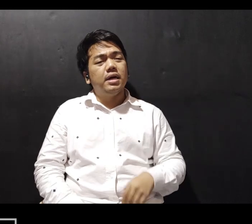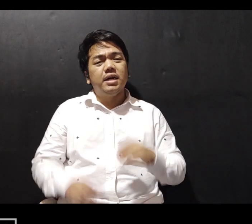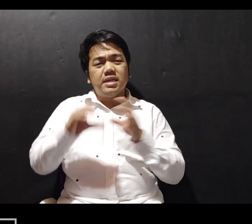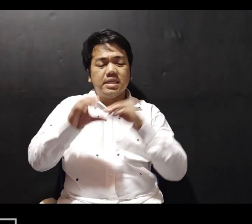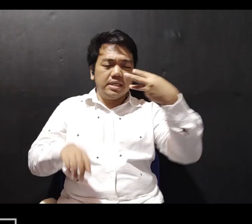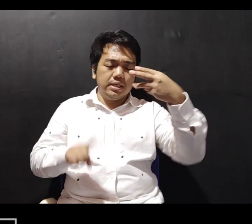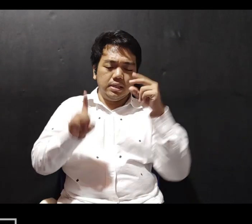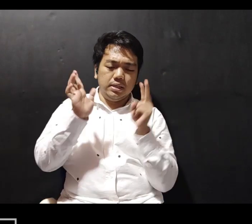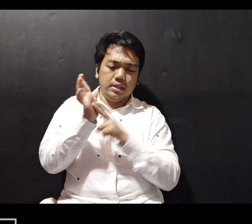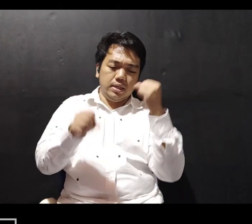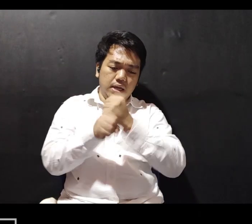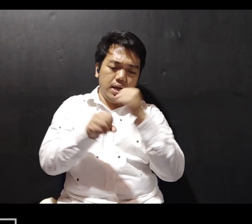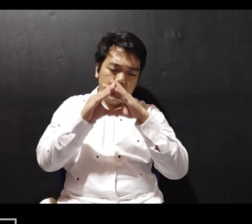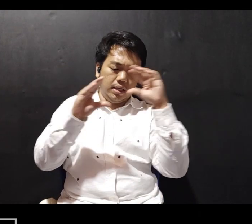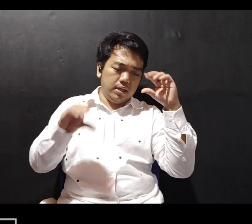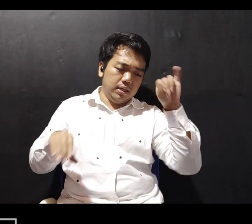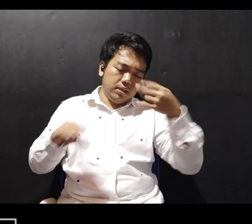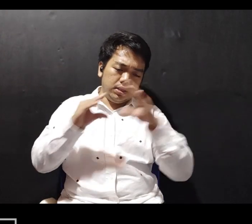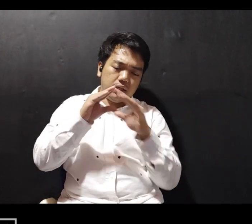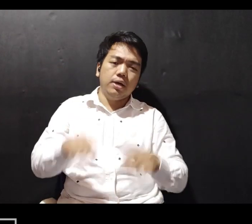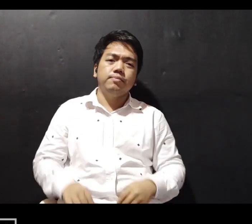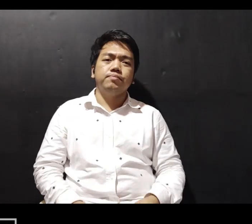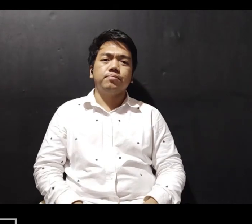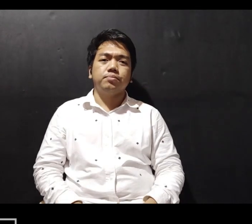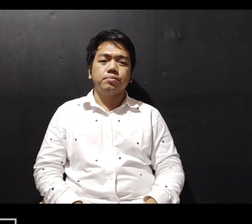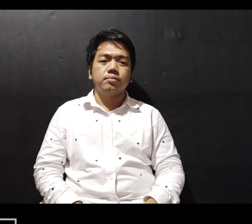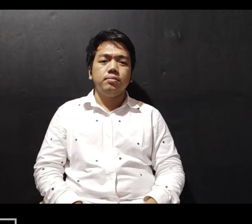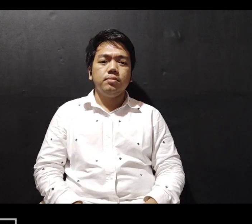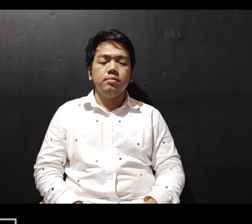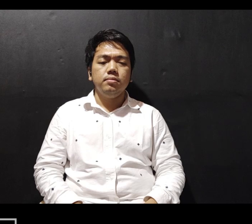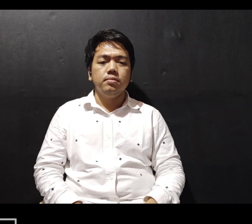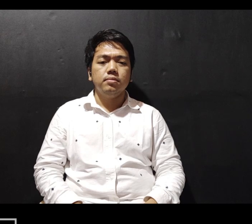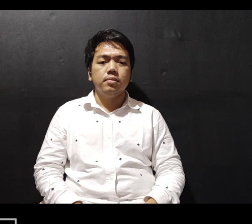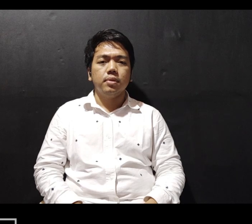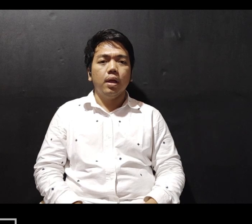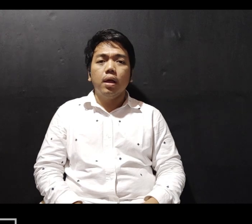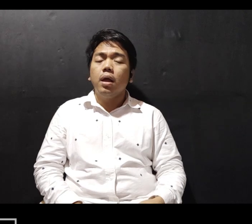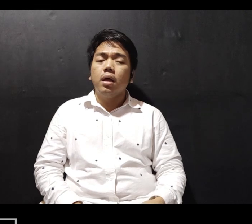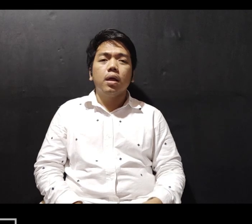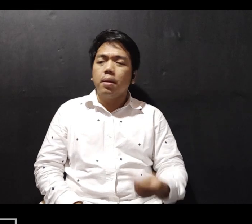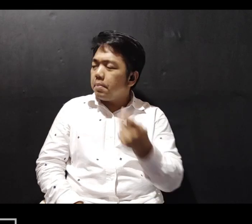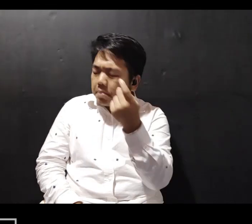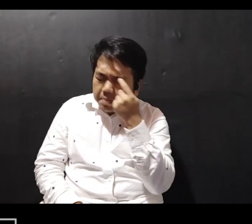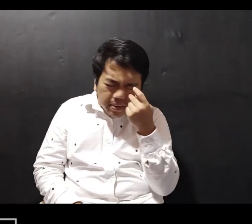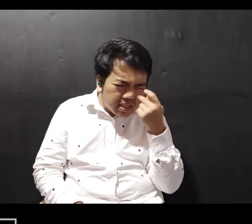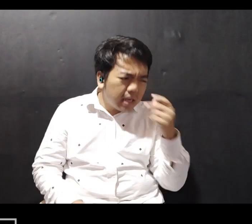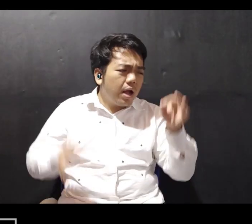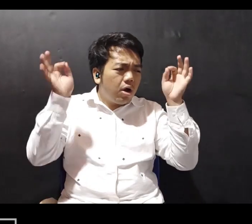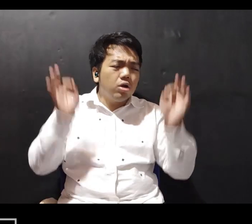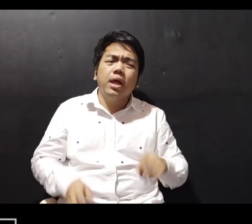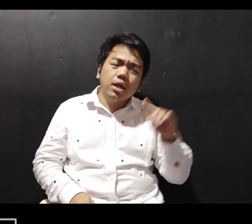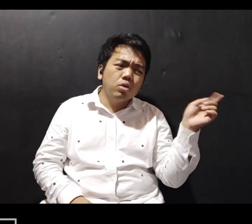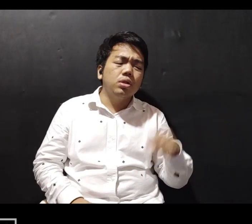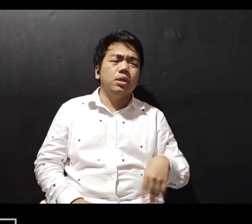lebih akan apa yang Tuhan ingin lakukan di dalam hidup kita. Sang penjaga kota tahu bahwa dia tidak